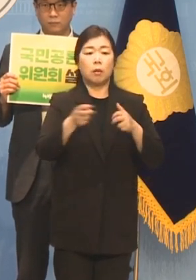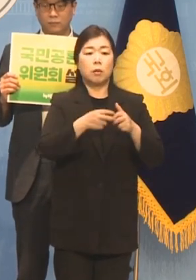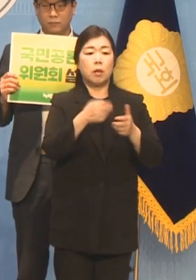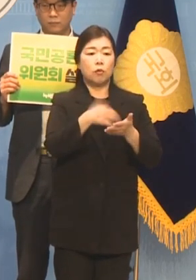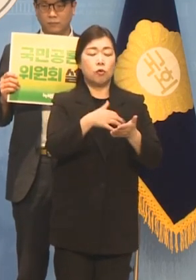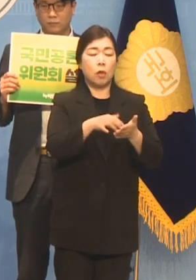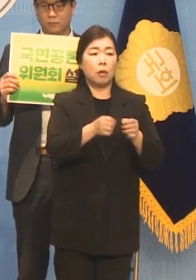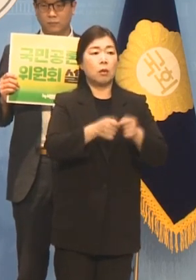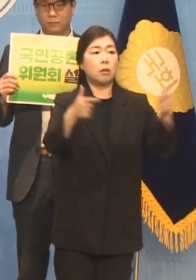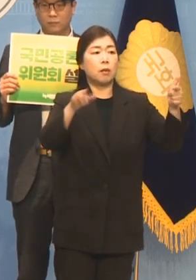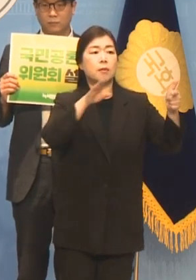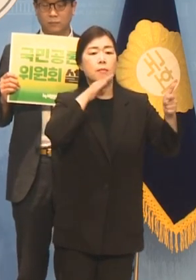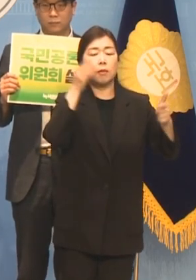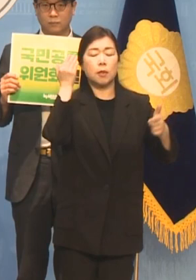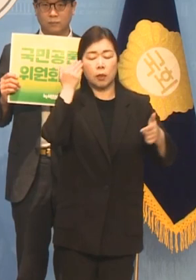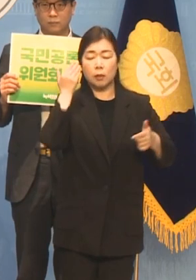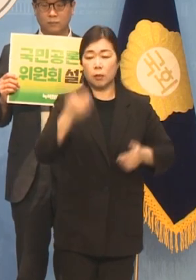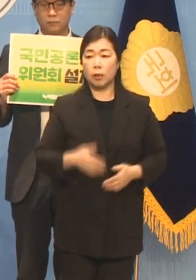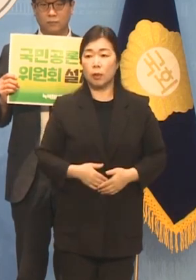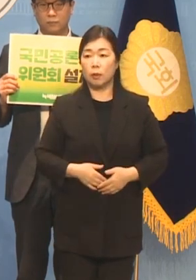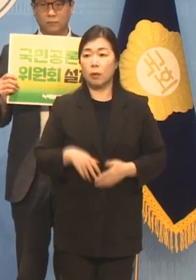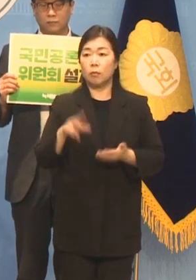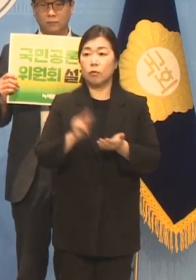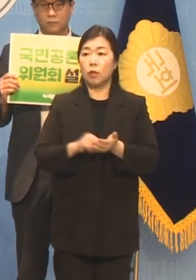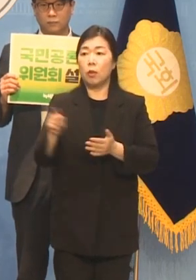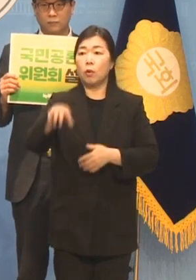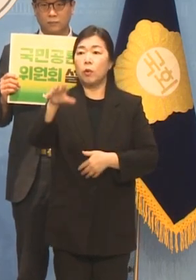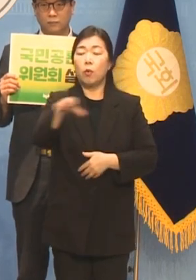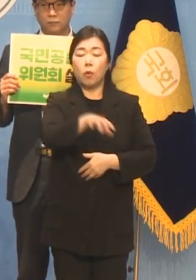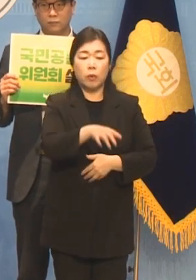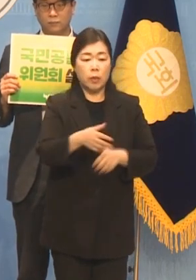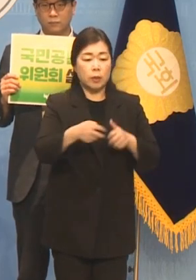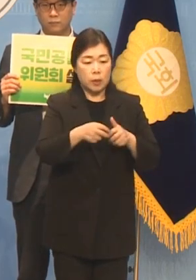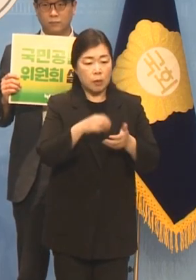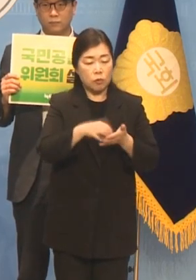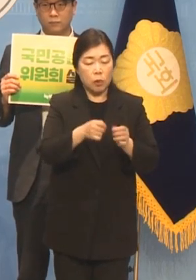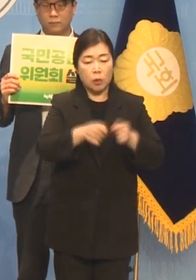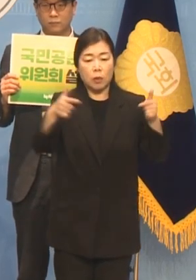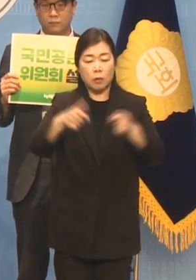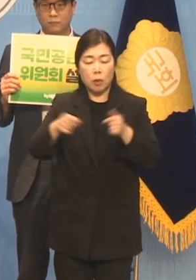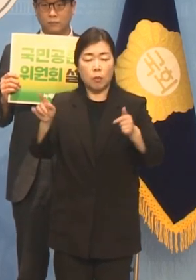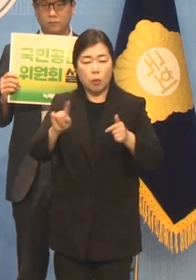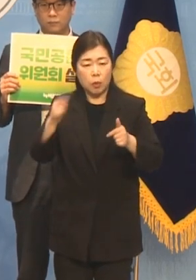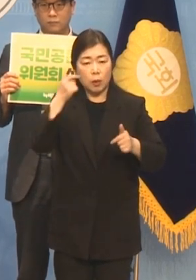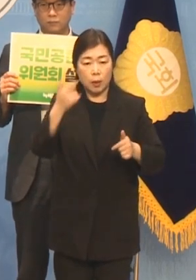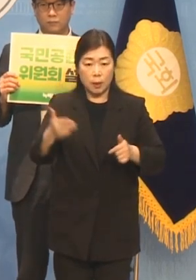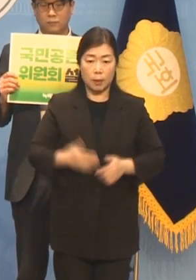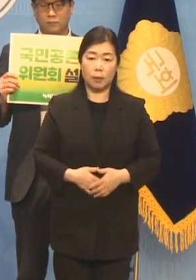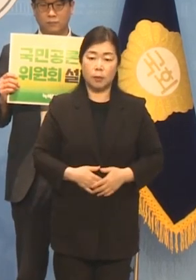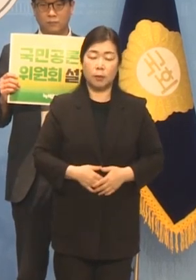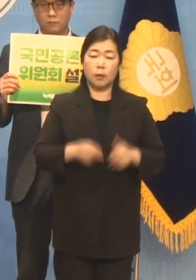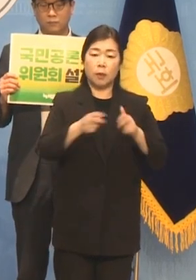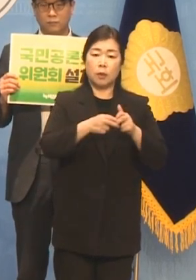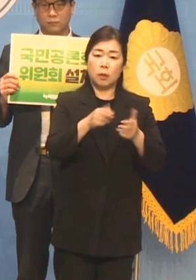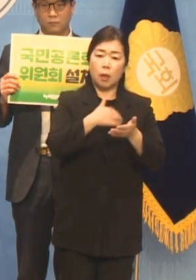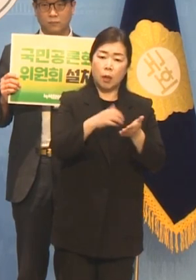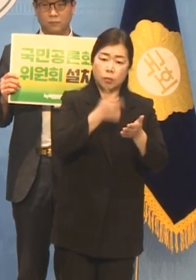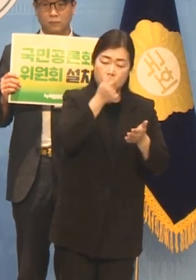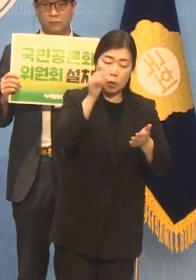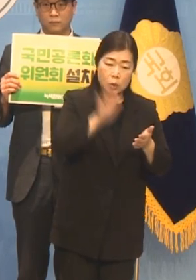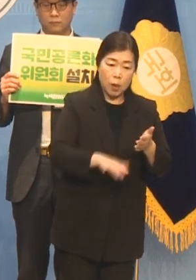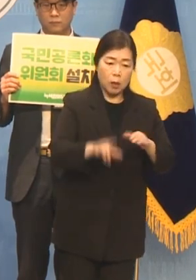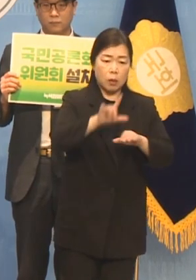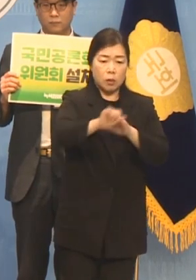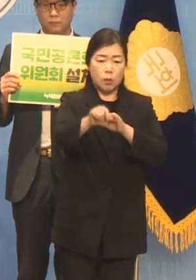문제는 어디에서 어떤 의사를 늘려야 하는가입니다. 의사가 부족하지만 지방은 의사가